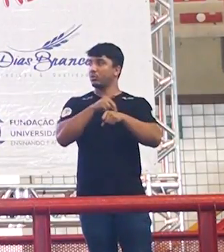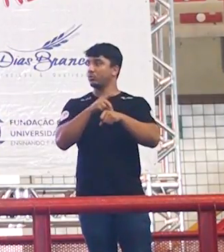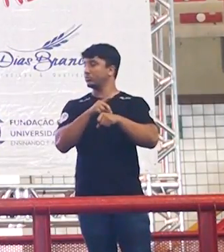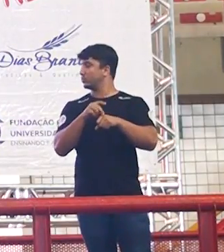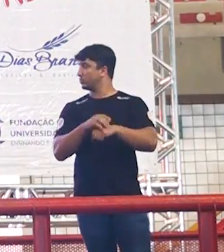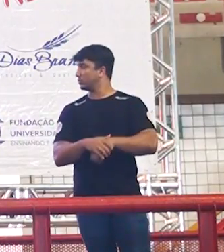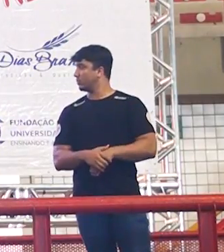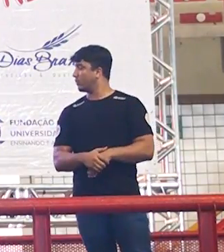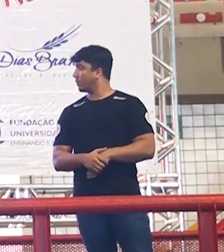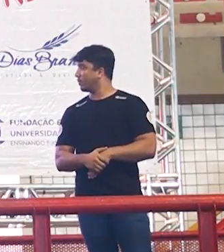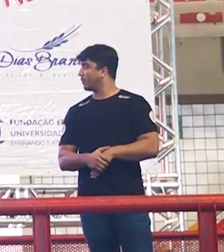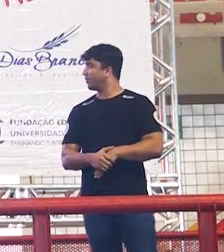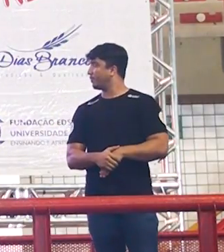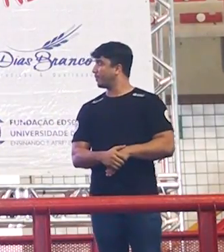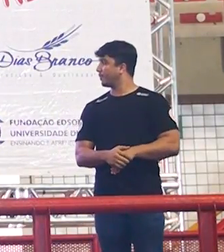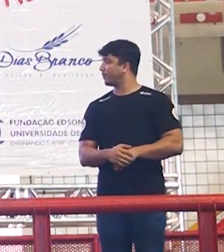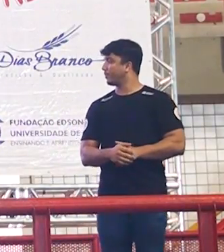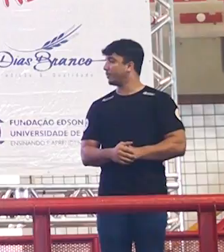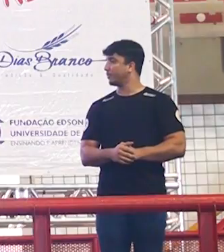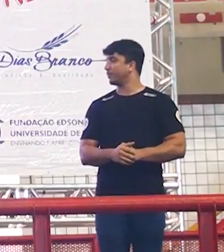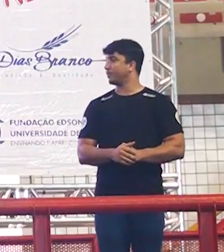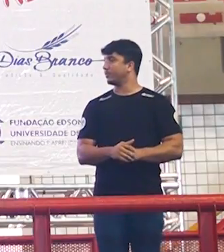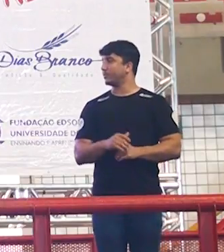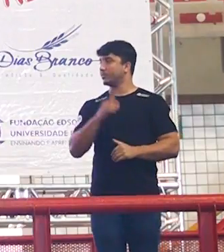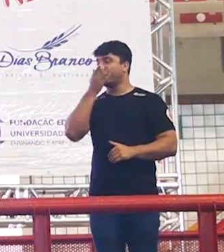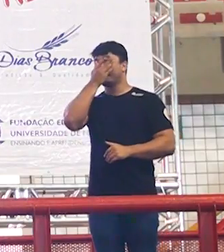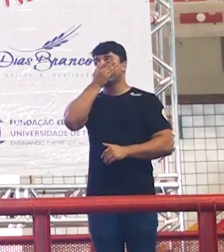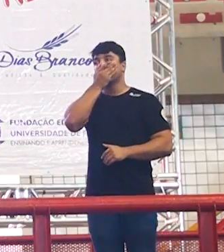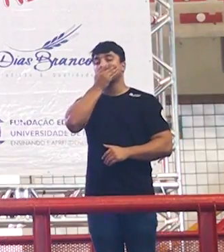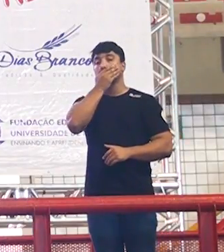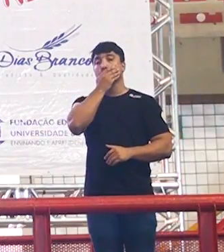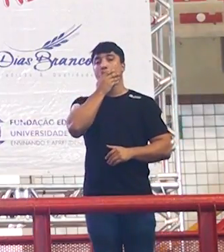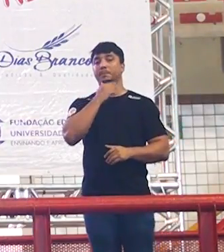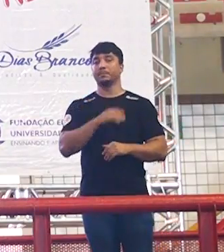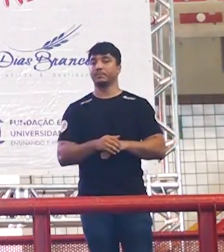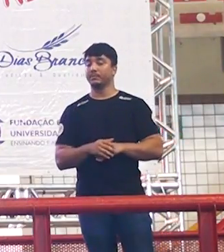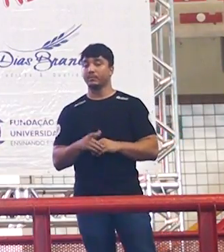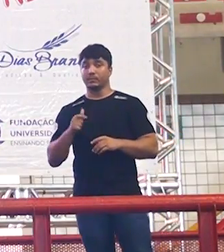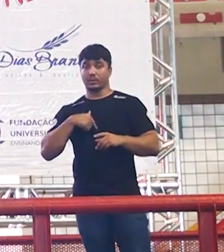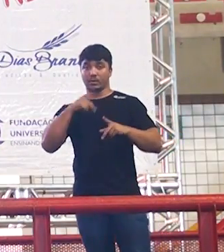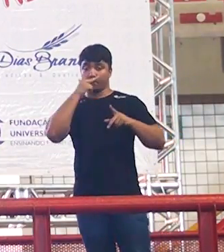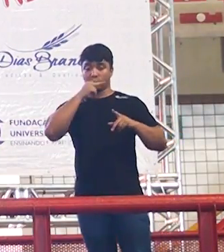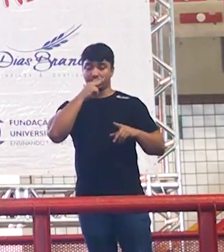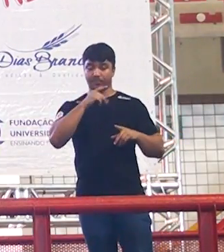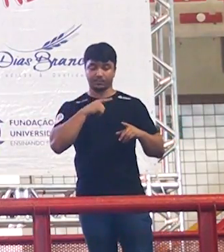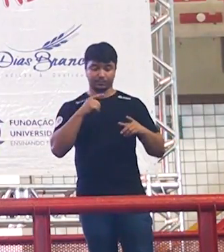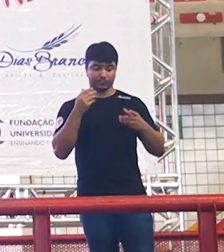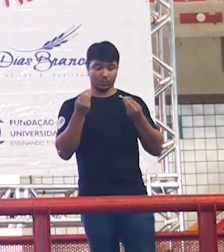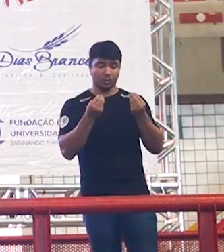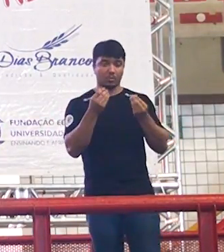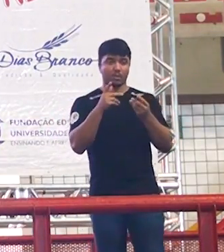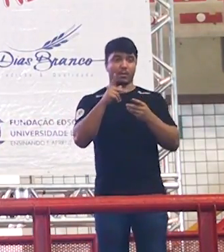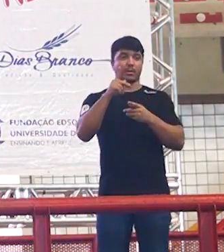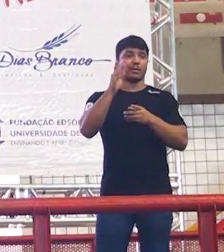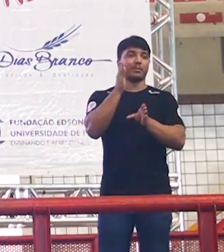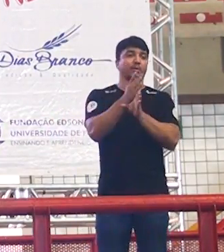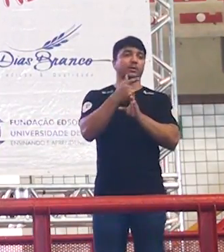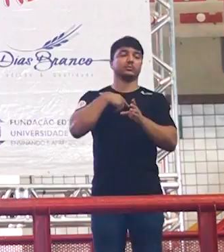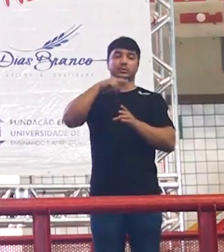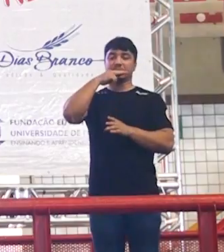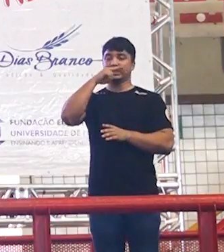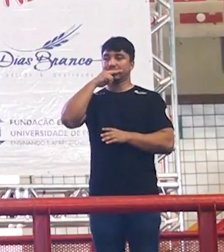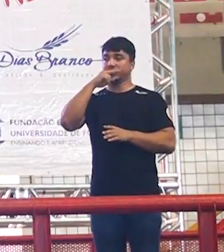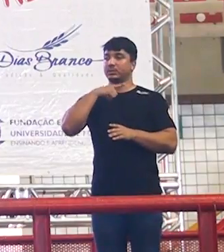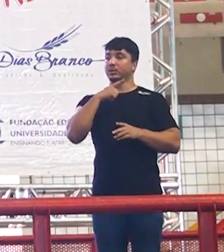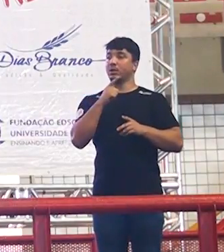petróleo. Existe um método de produzir plástico, o mesmo polietileno, a partir da cana-de-açúcar. Como é que